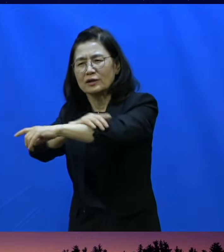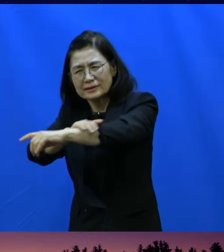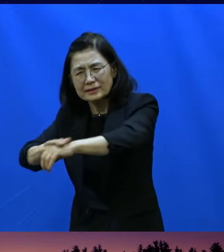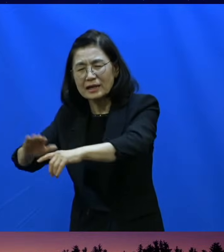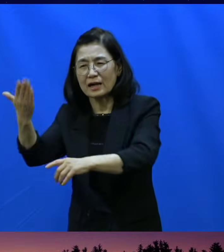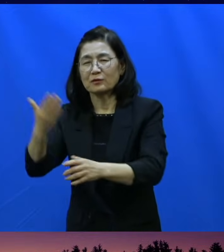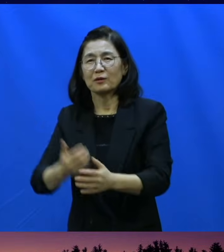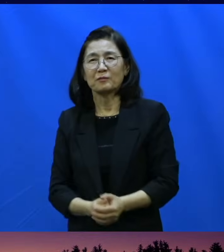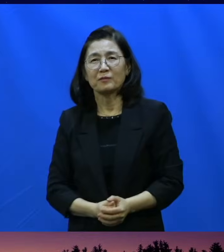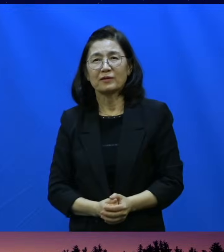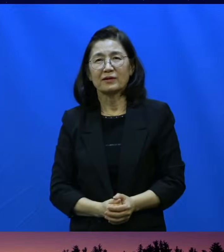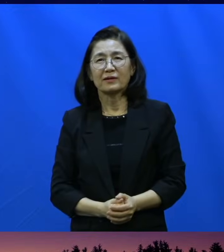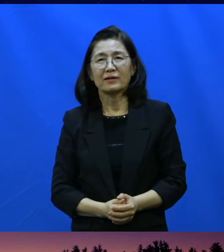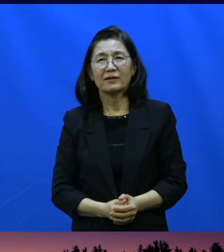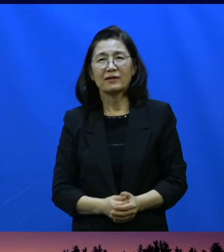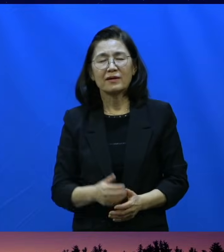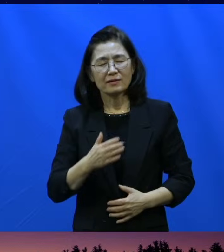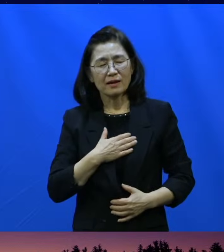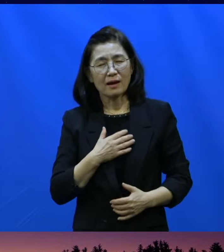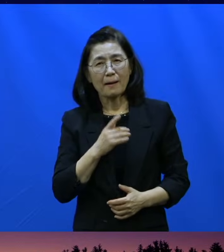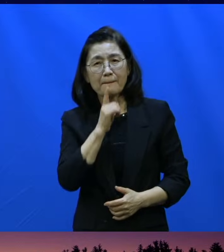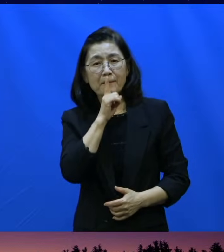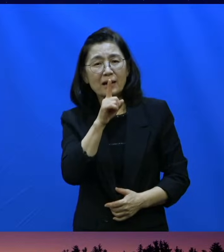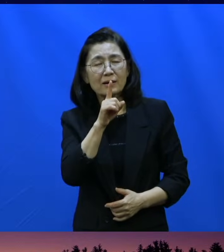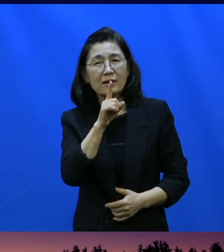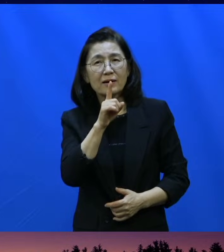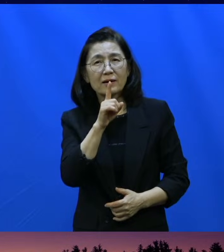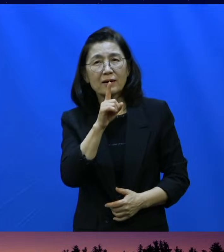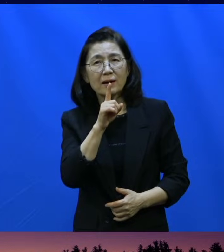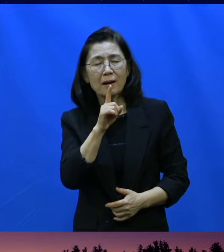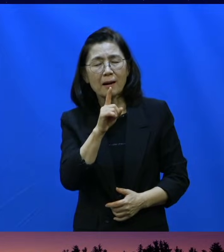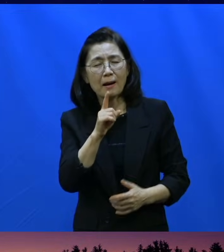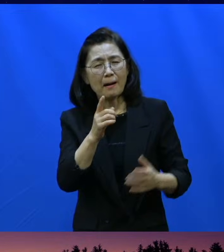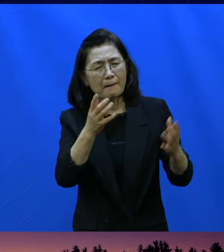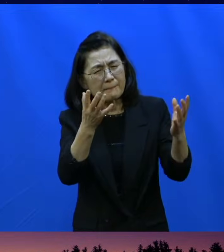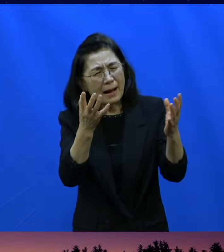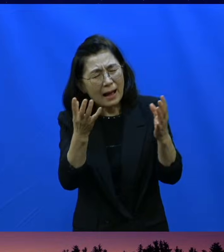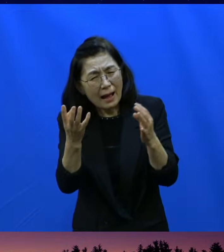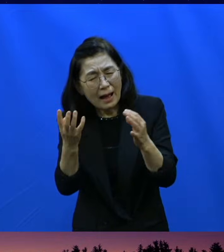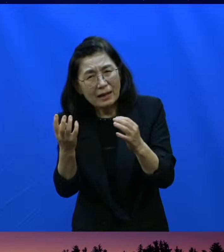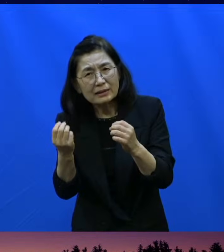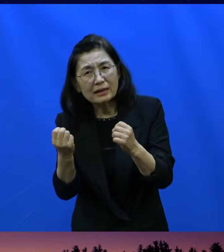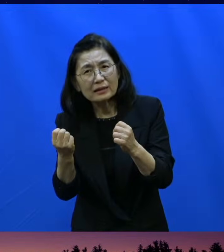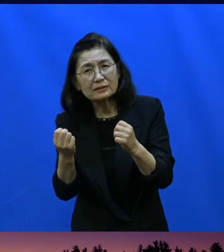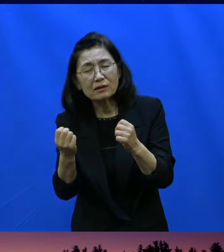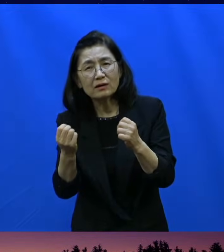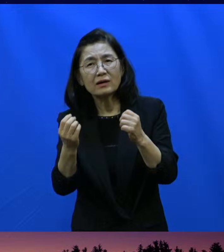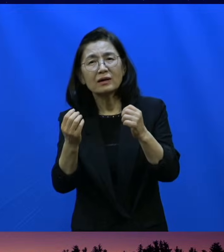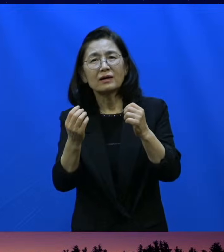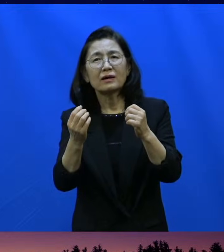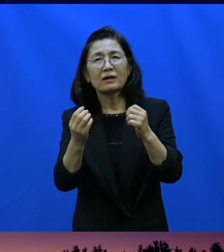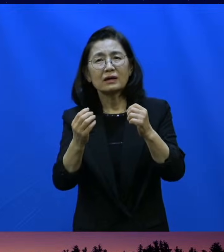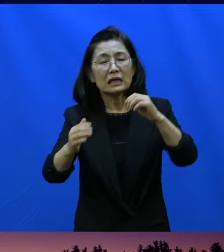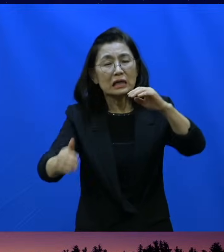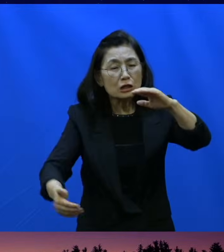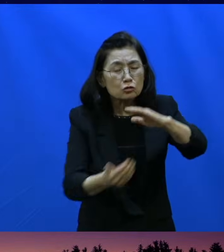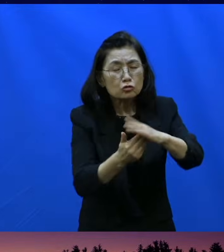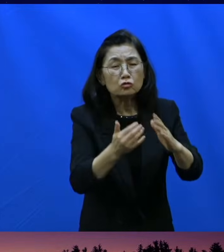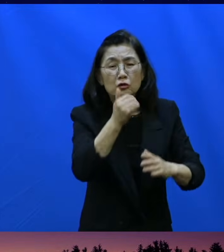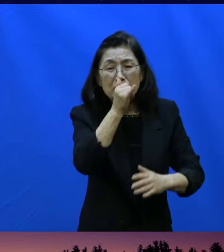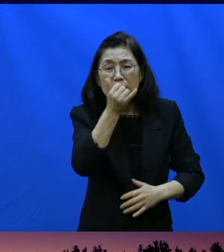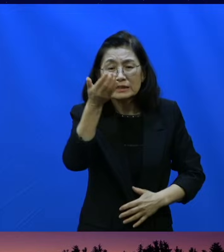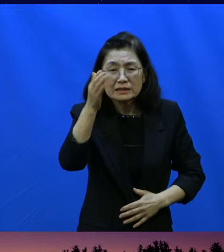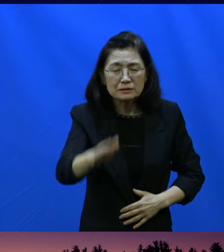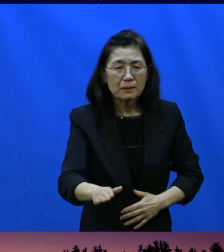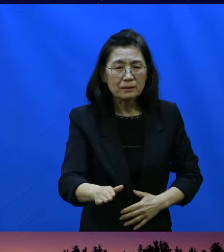내가 많이 해가지고 이룰 수 있는 일도 있지만, 어떤 데는 말을 안